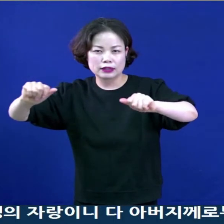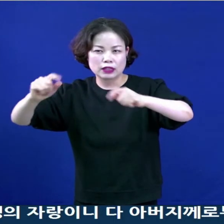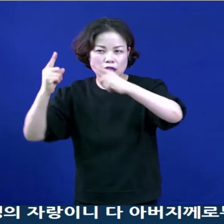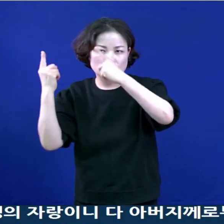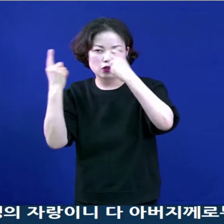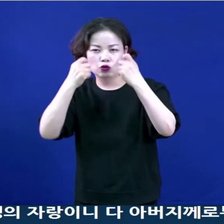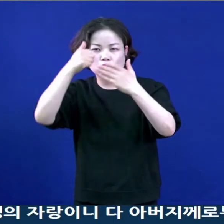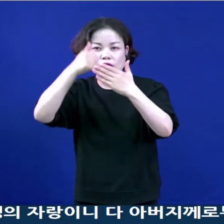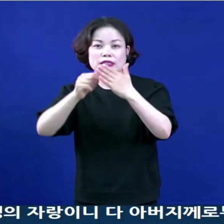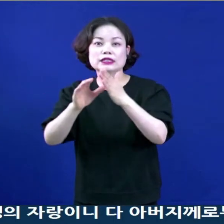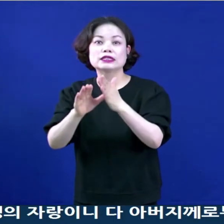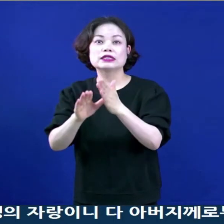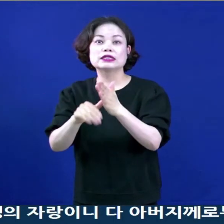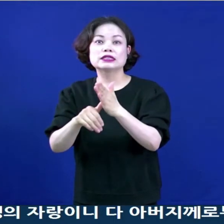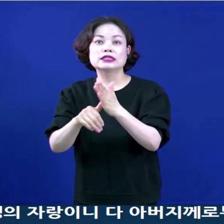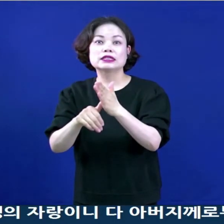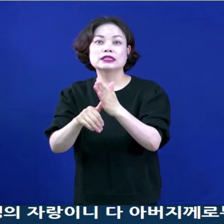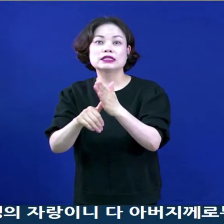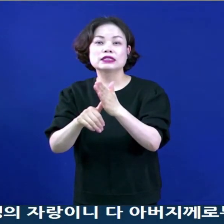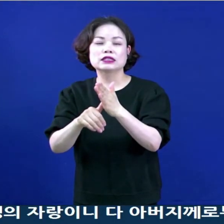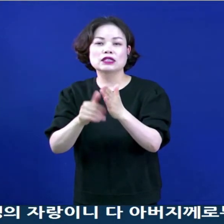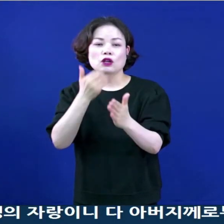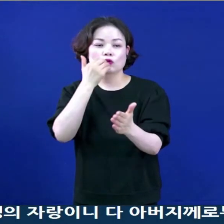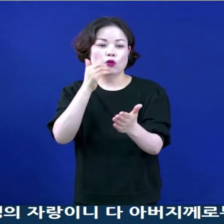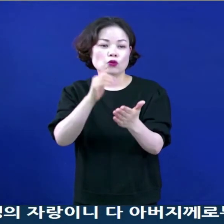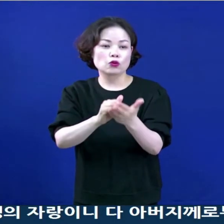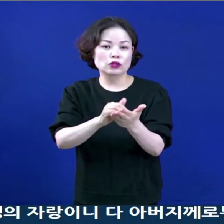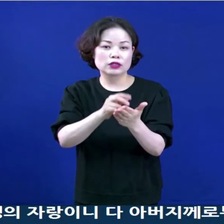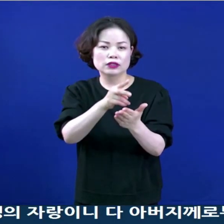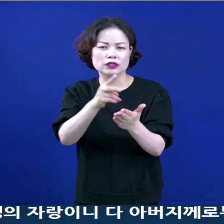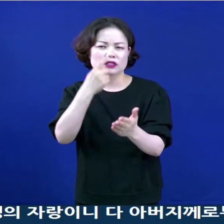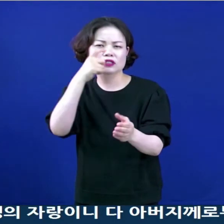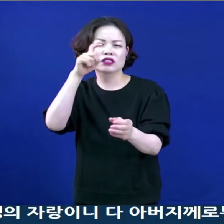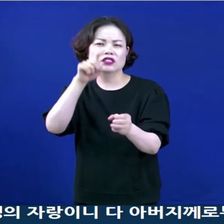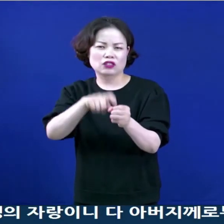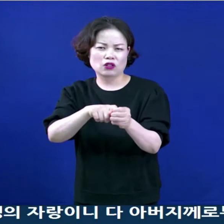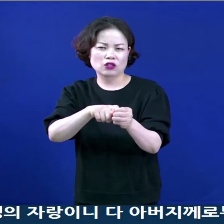받을 때 그때 돌이 떡이 되게 하는 거,